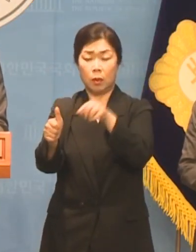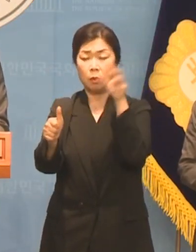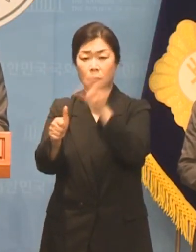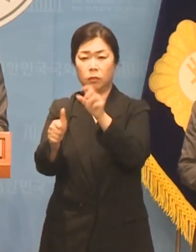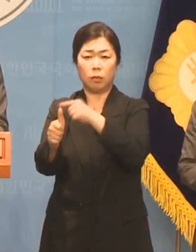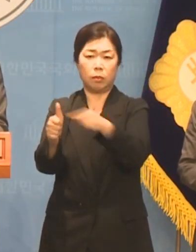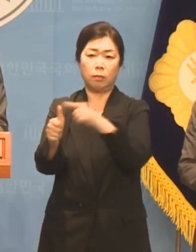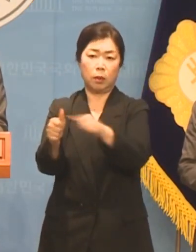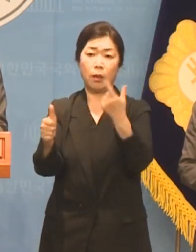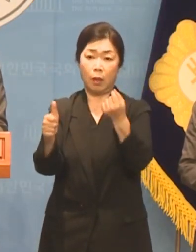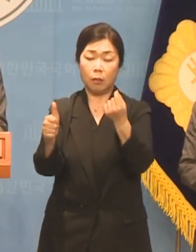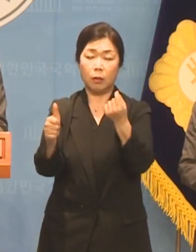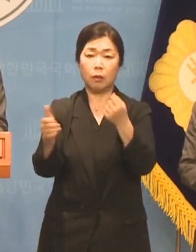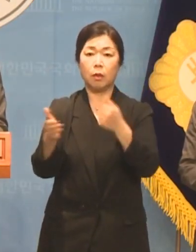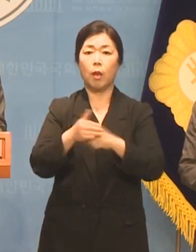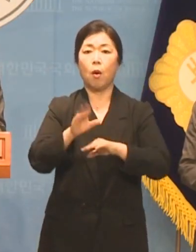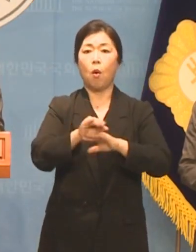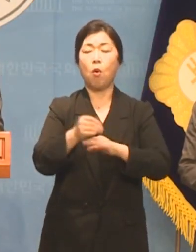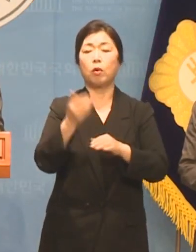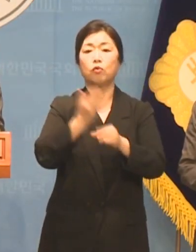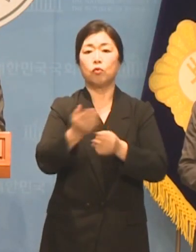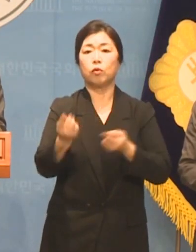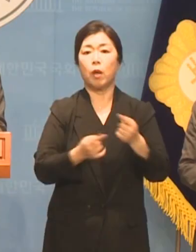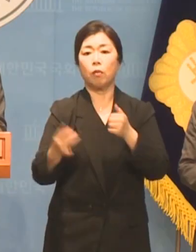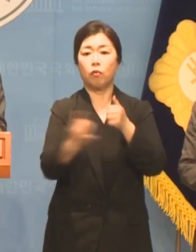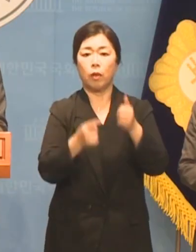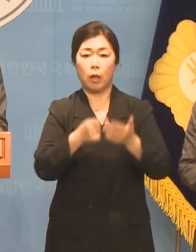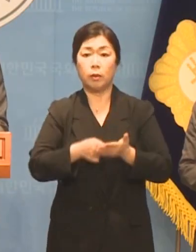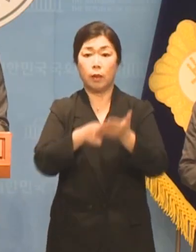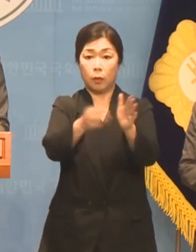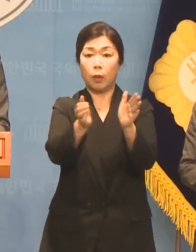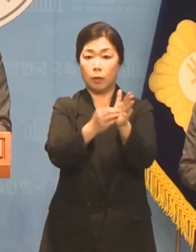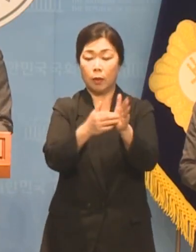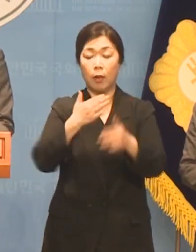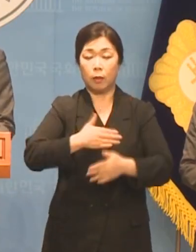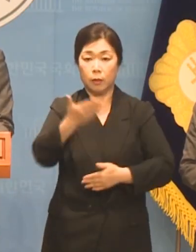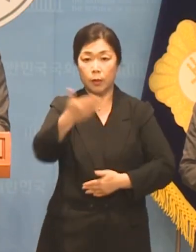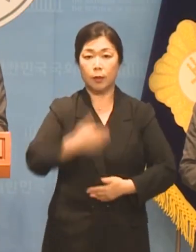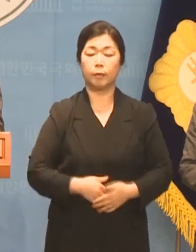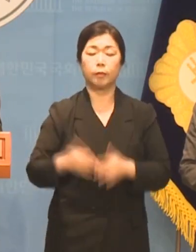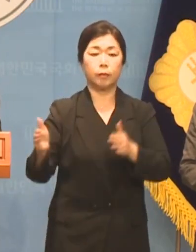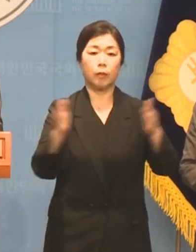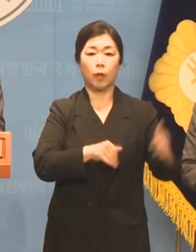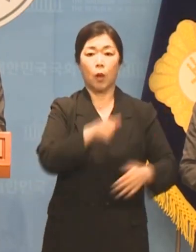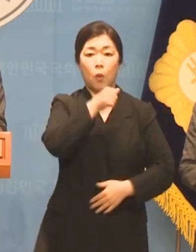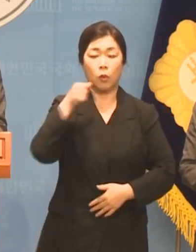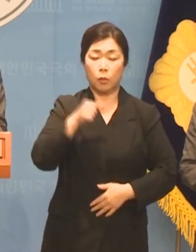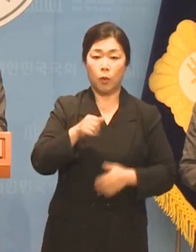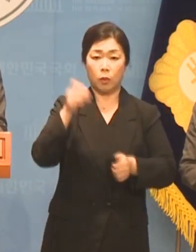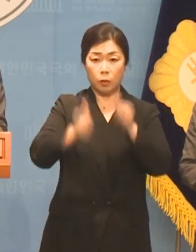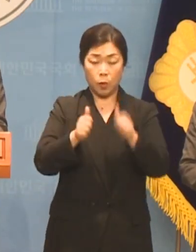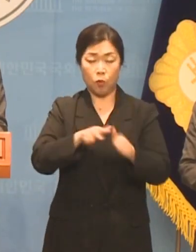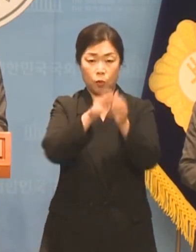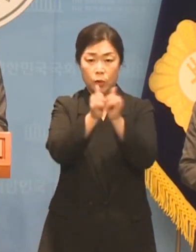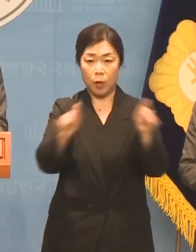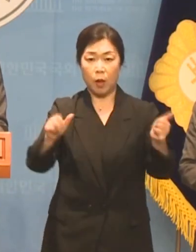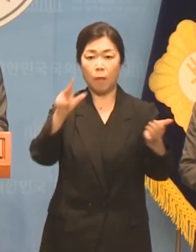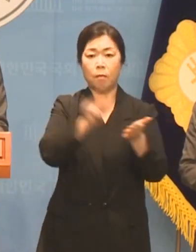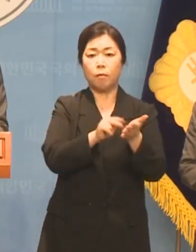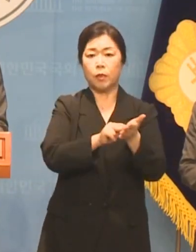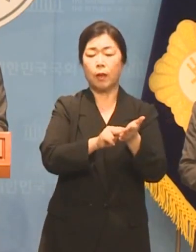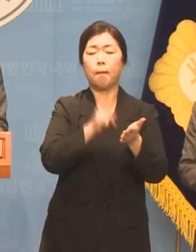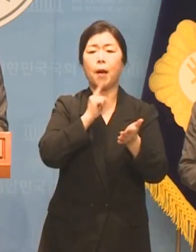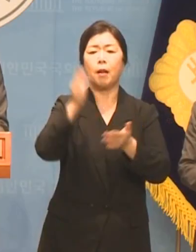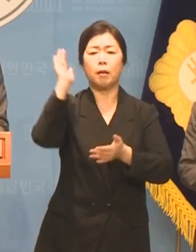의도입니다. 이에 대해 언론중재위원회에 제소하였음을 밝힙니다. 다음 홍준표 경선 후보의 문제 발언을 여과